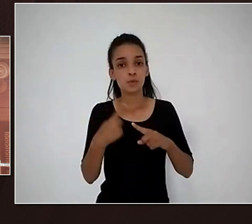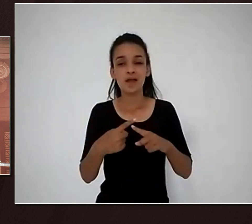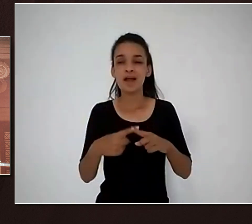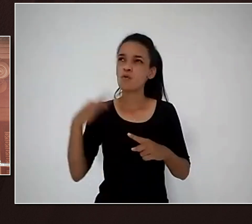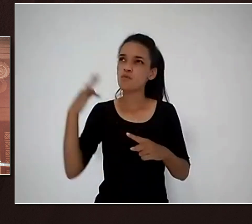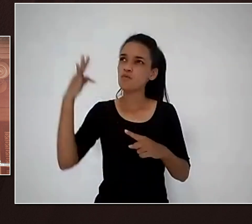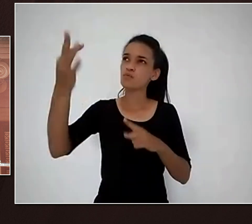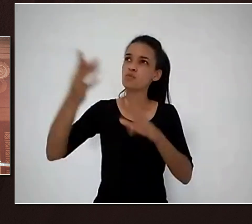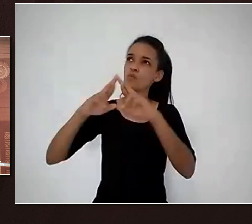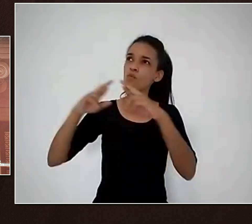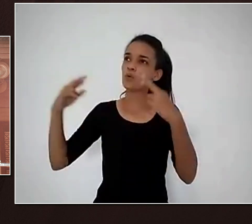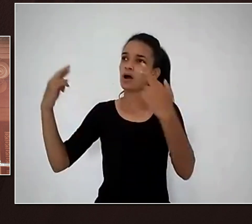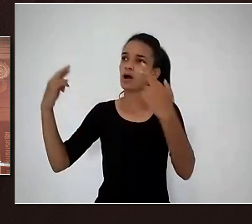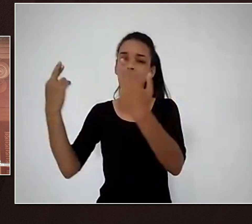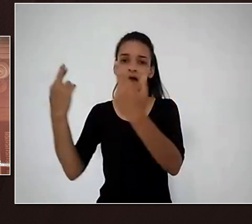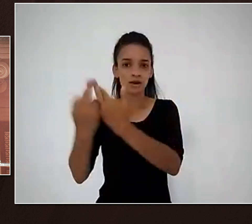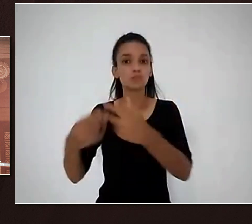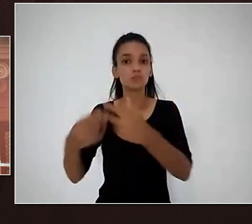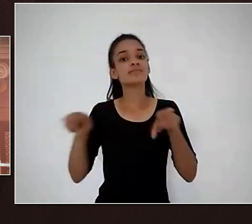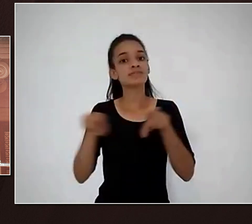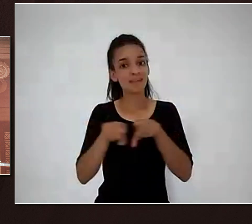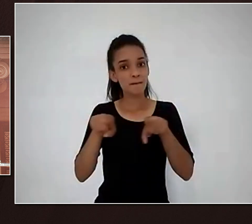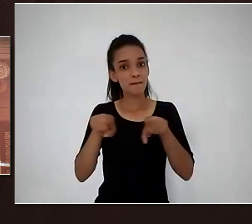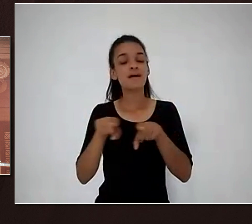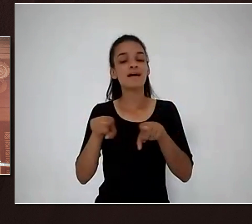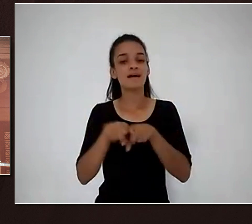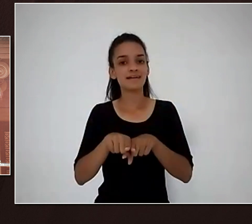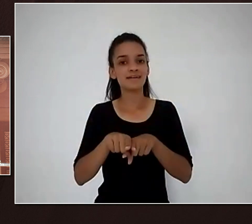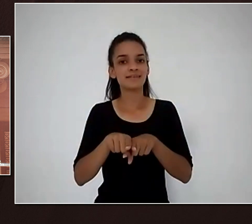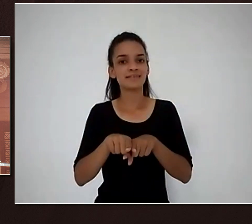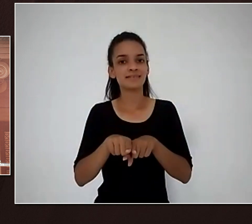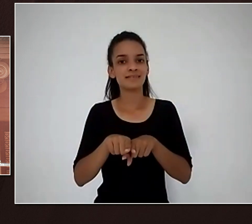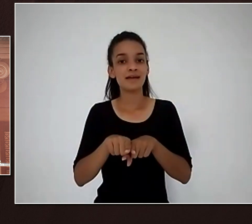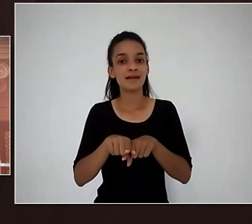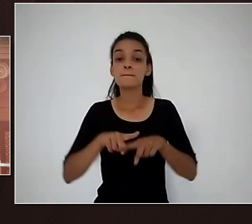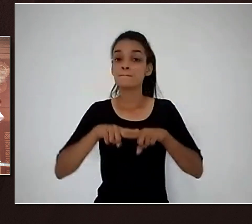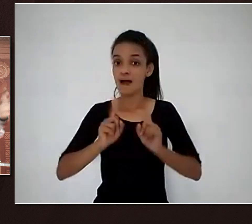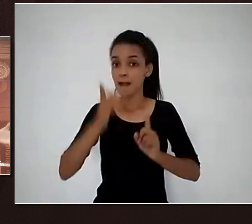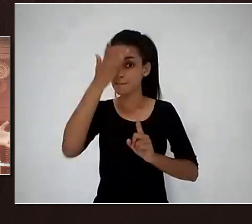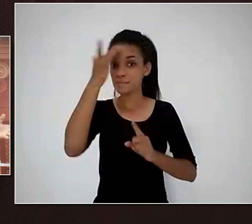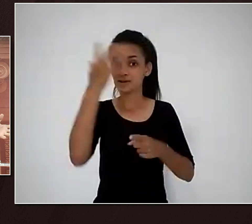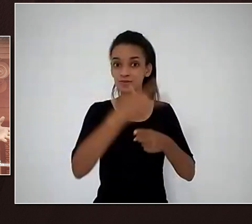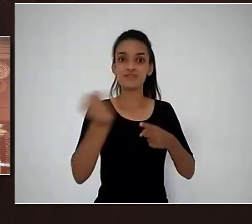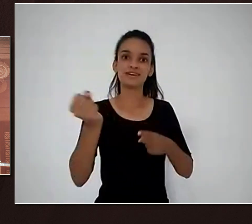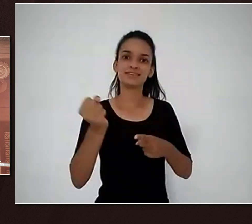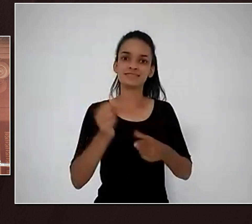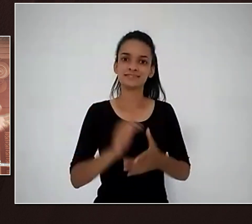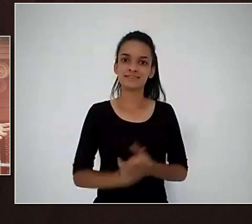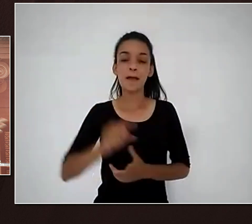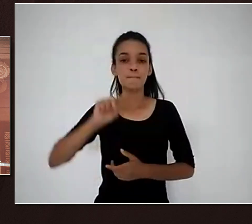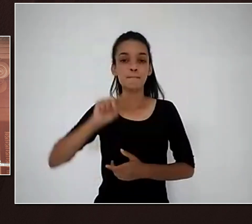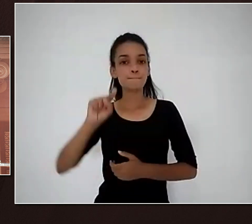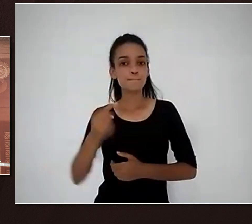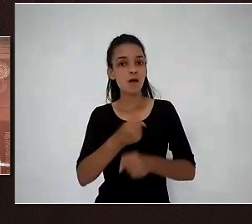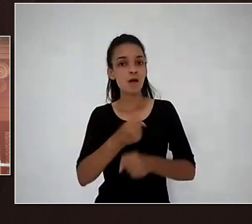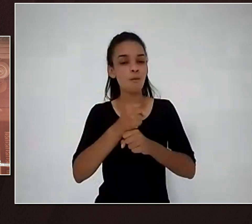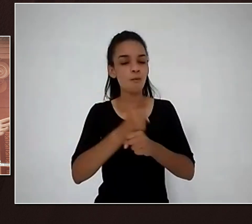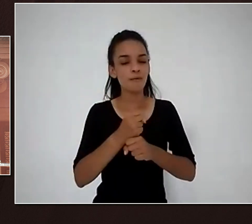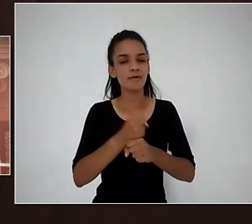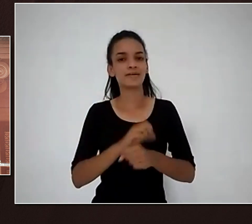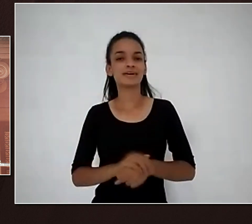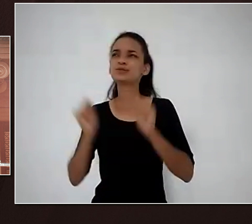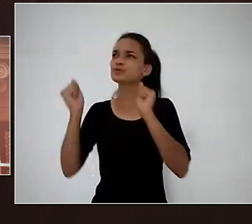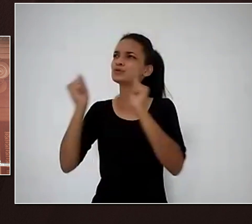gozo antecipado para os vencedores. Já pensou 1000 anos vivendo no paraíso de Deus, reinando com Deus e